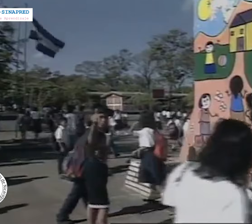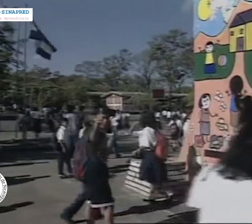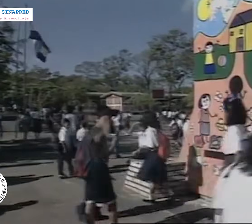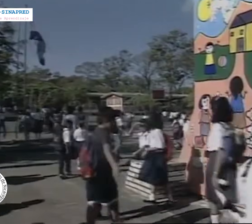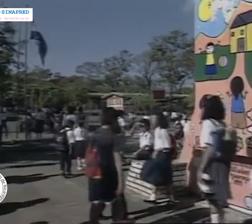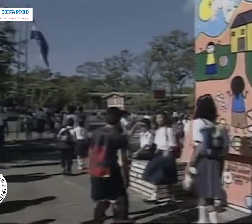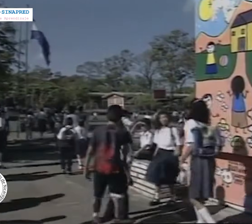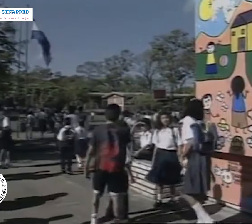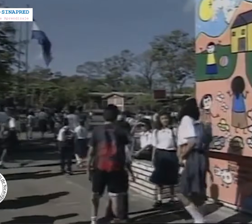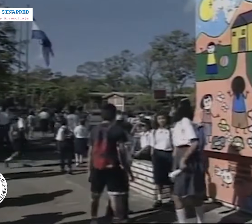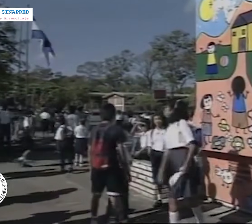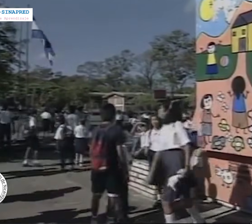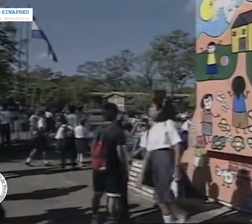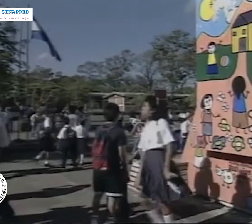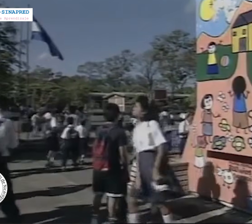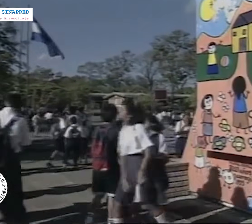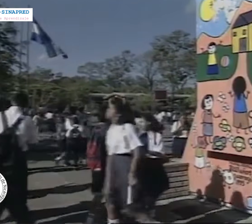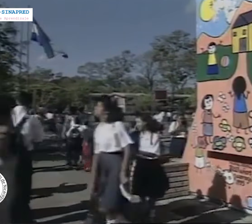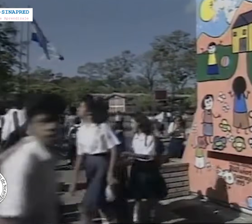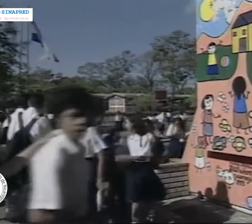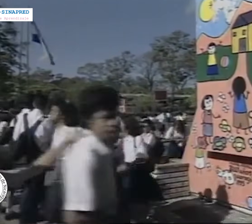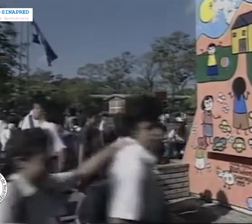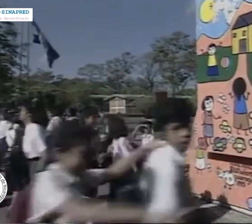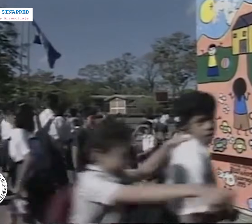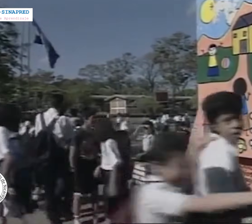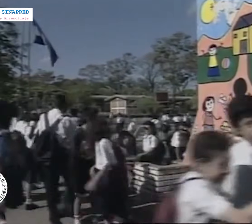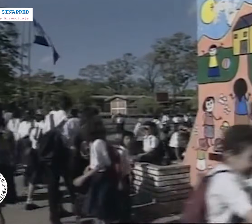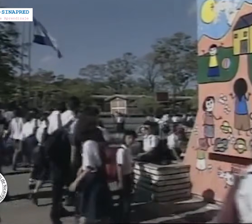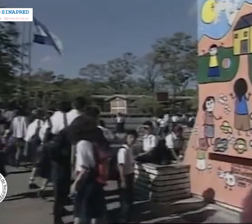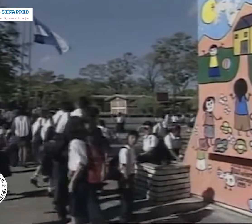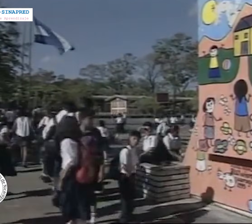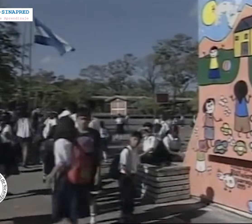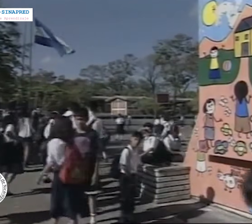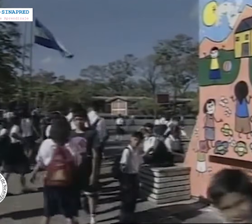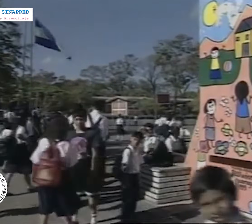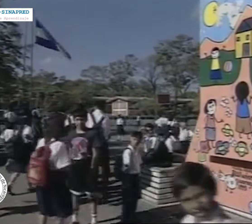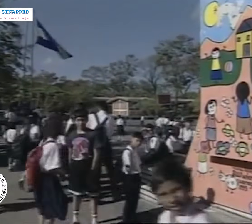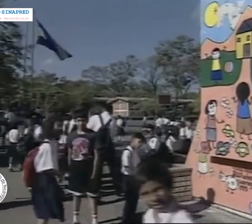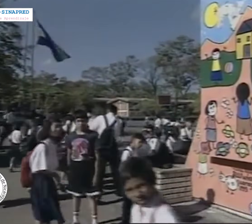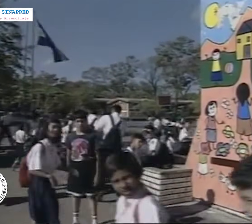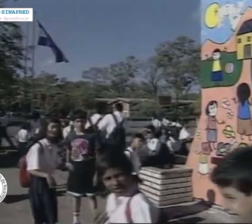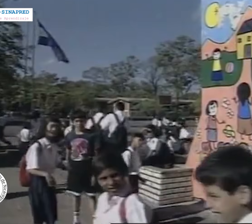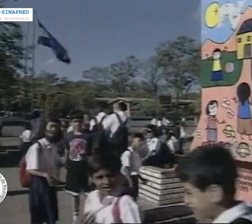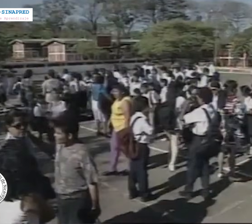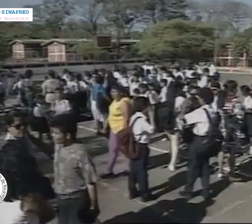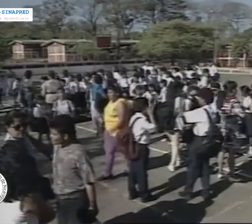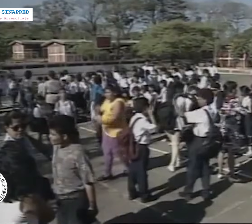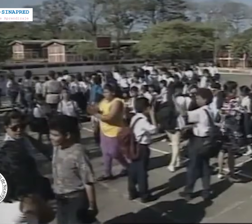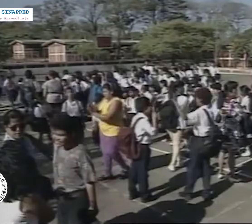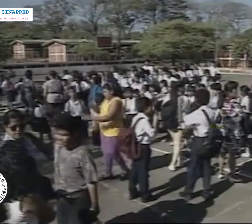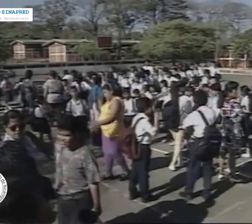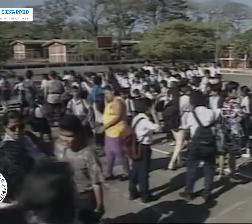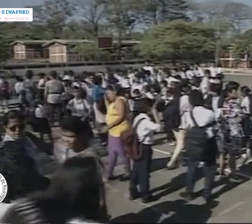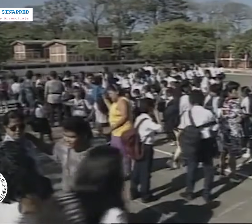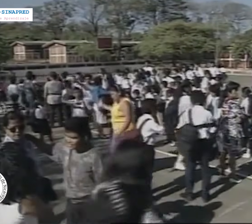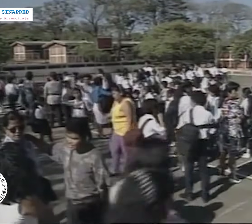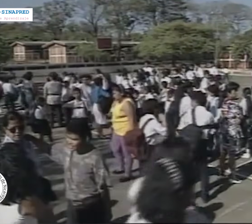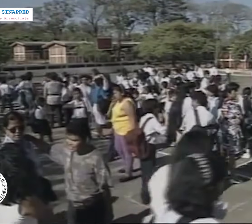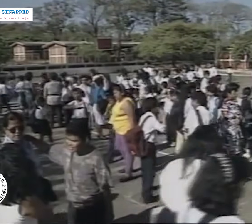vemos ahora más niños que manejan lenguaje de señas y van aprendiendo fácilmente, están integrados en la escuela. Esto dio